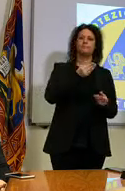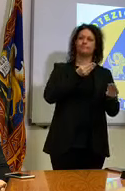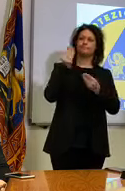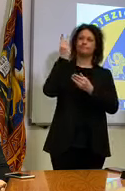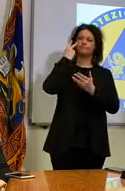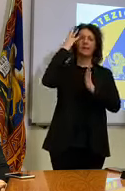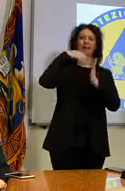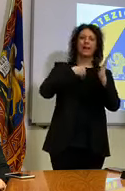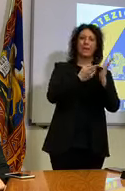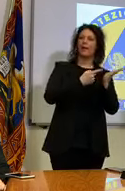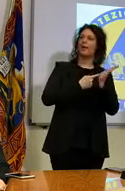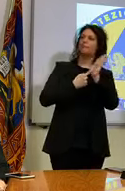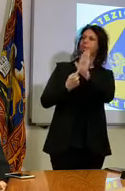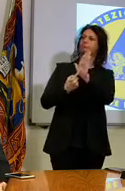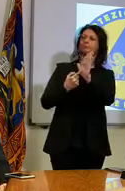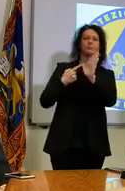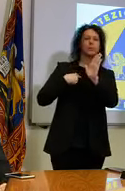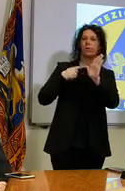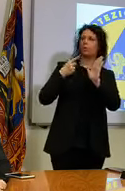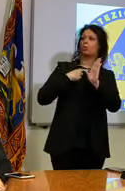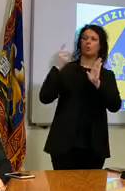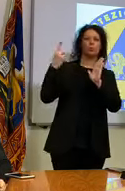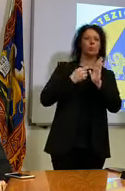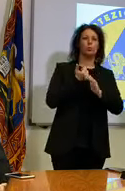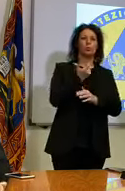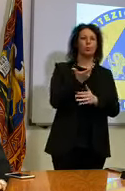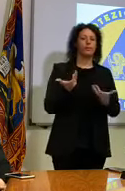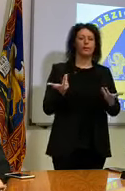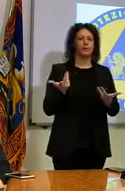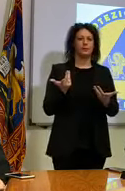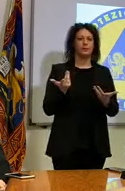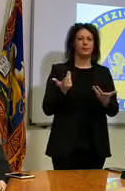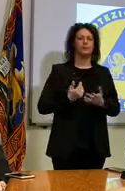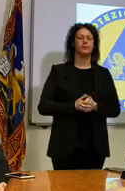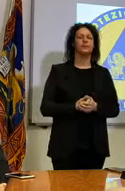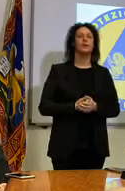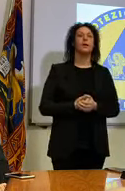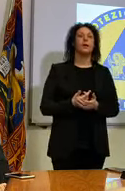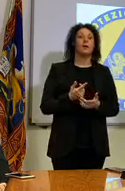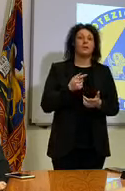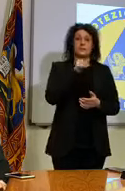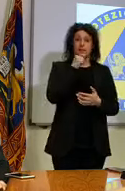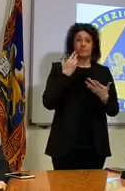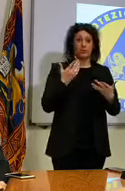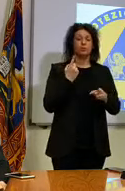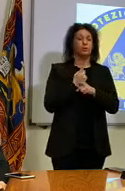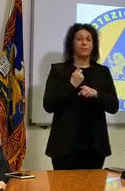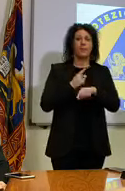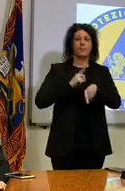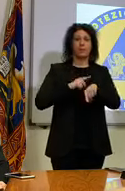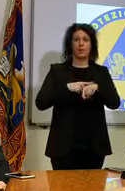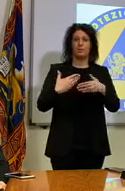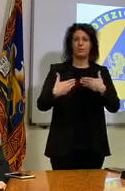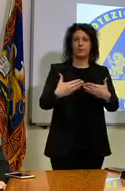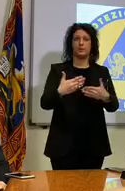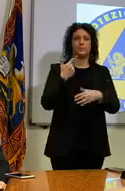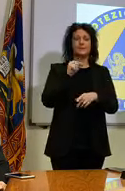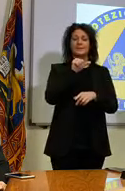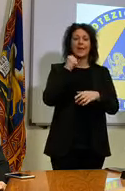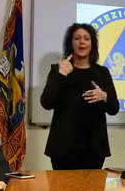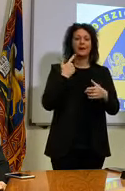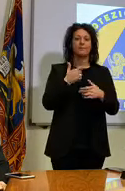daremo, e l'obiettivo è di essere efficaci, no? E in un'emergenza, se non c'è l'efficacia, non si garantisce il servizio